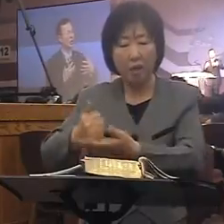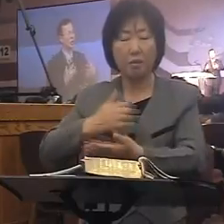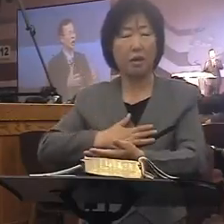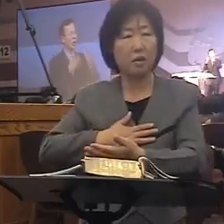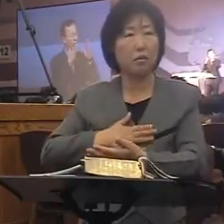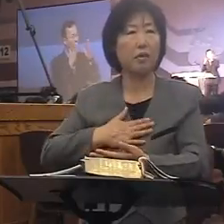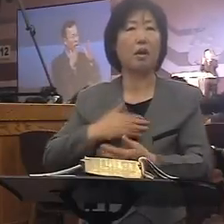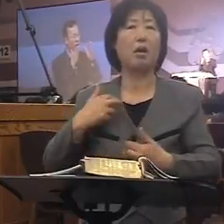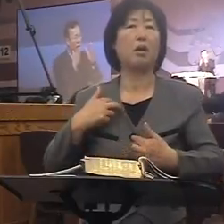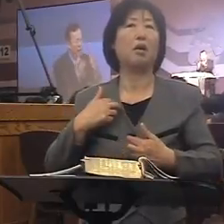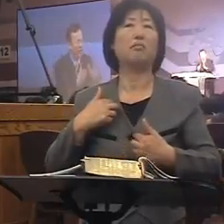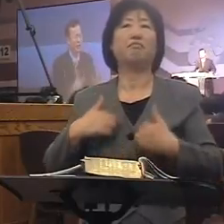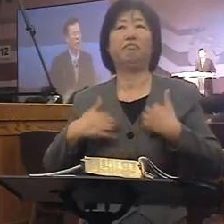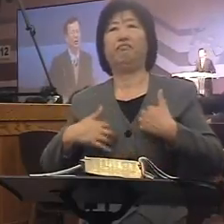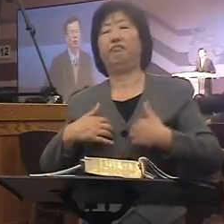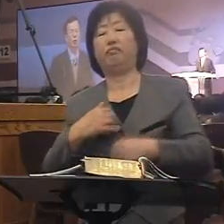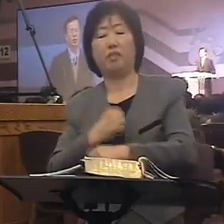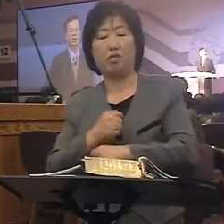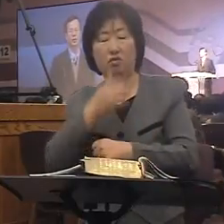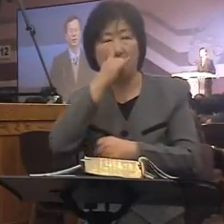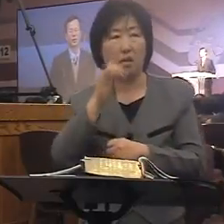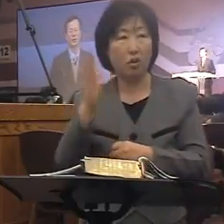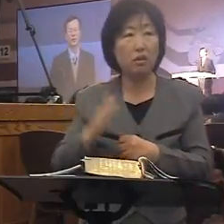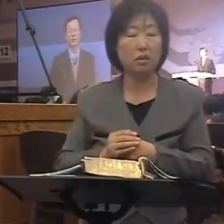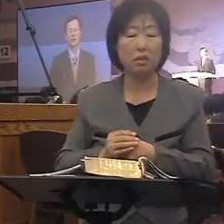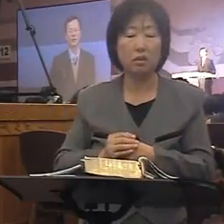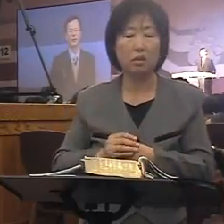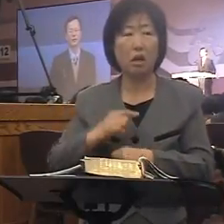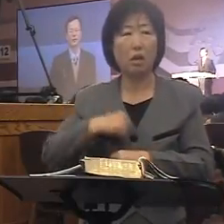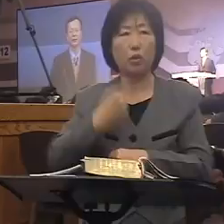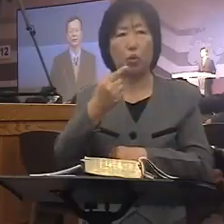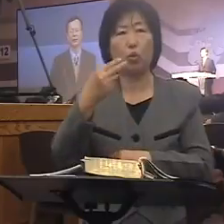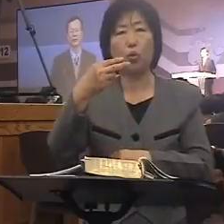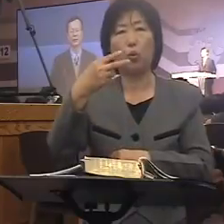근데 그것은 독대하는 자리에서만 주어지는 거예요.